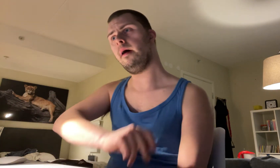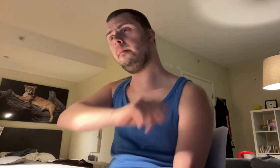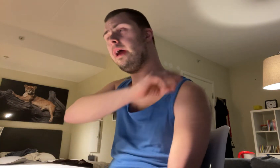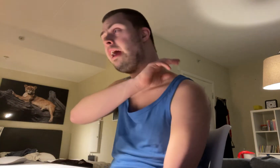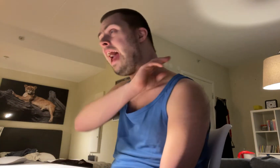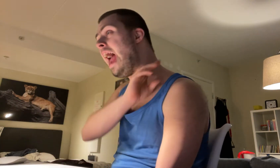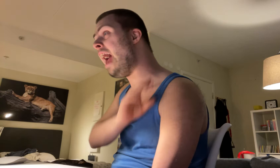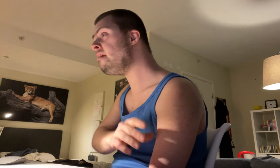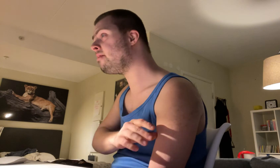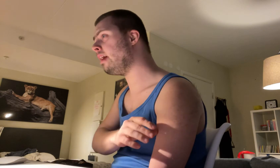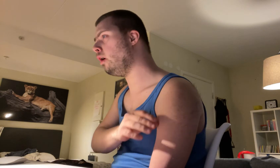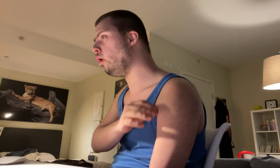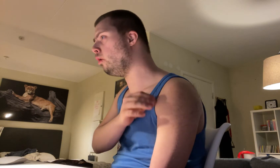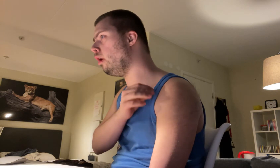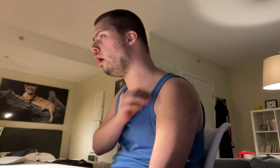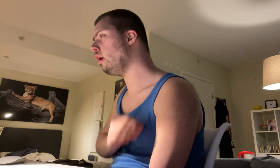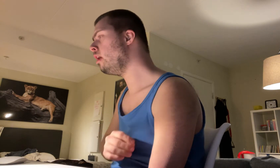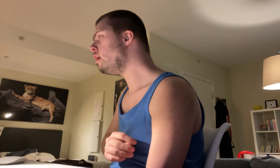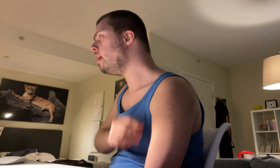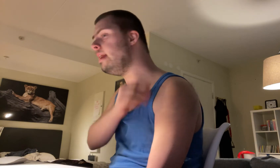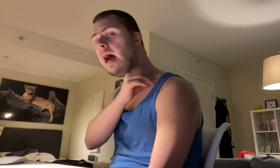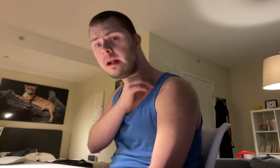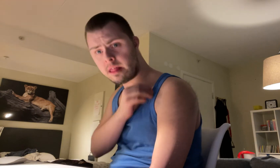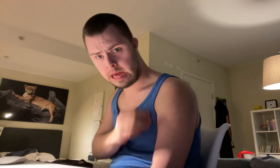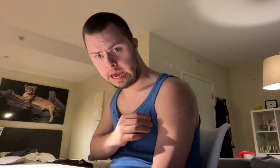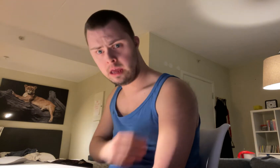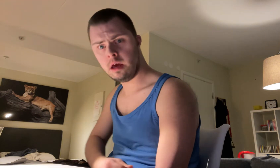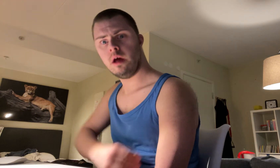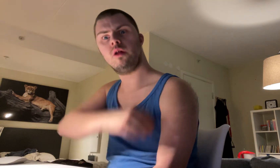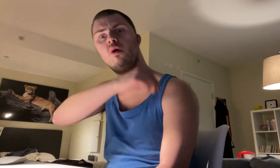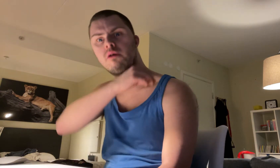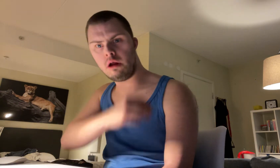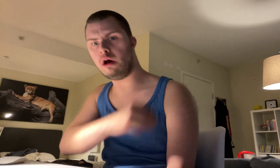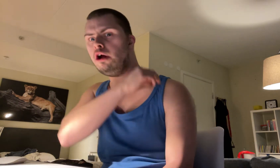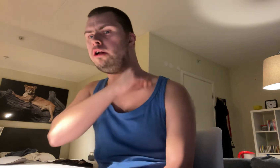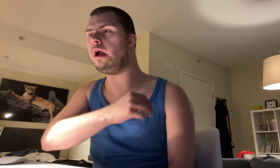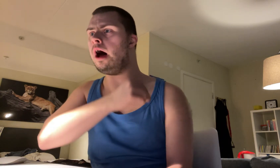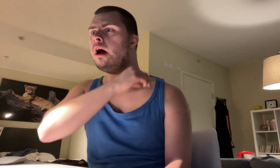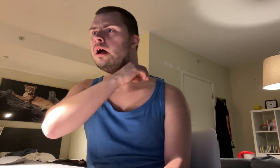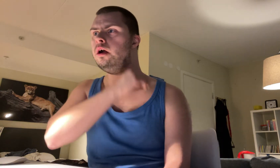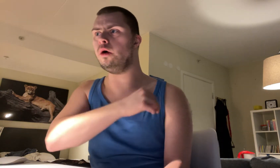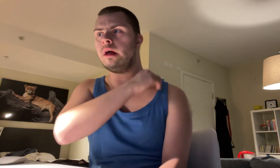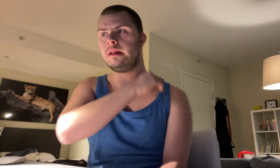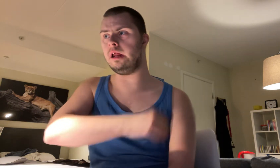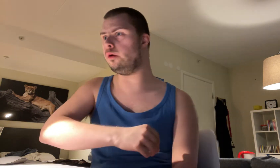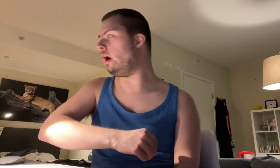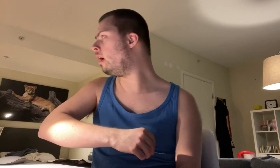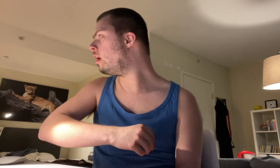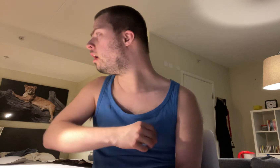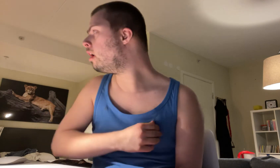Men efter hon har lagt sig, då ska jag köra låt till då.